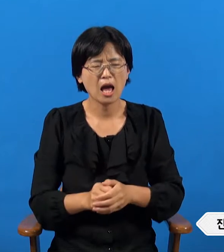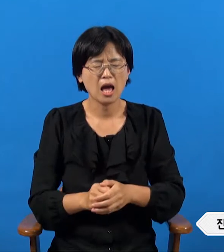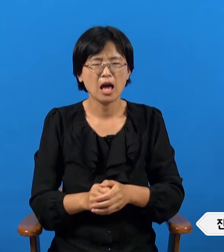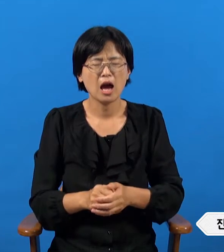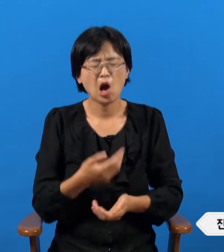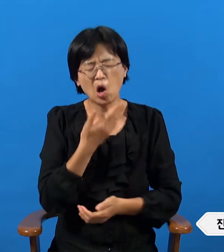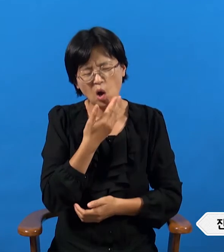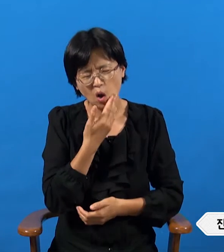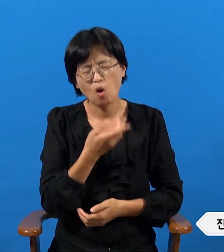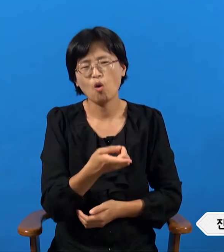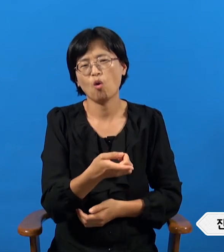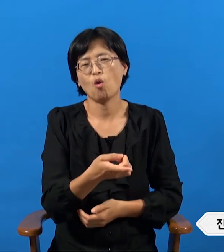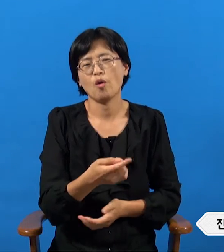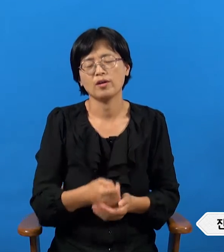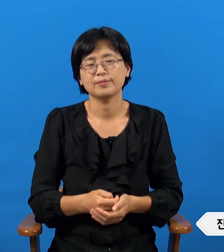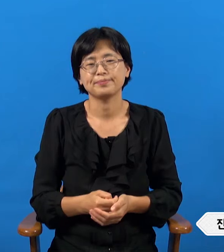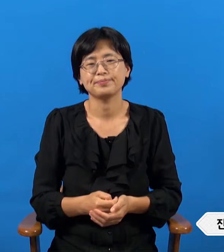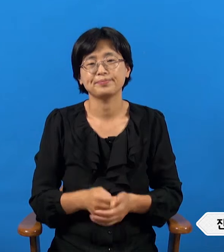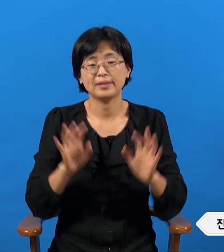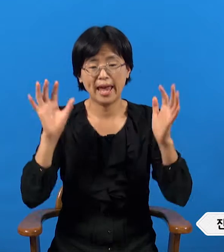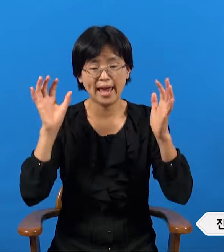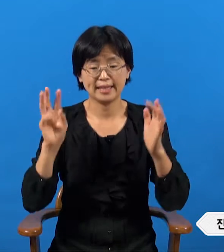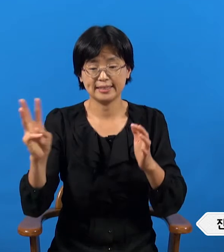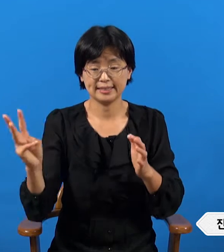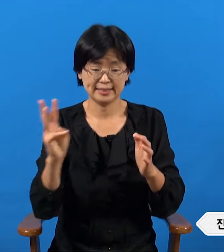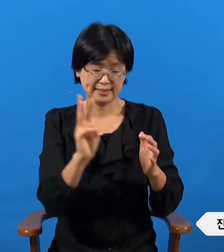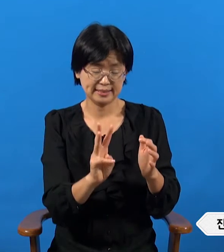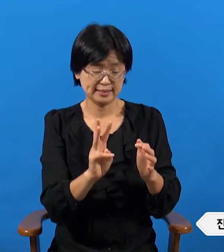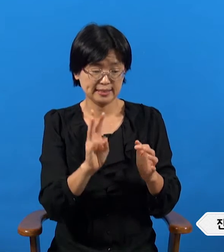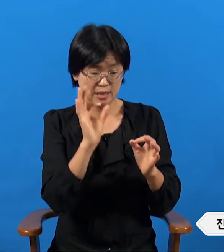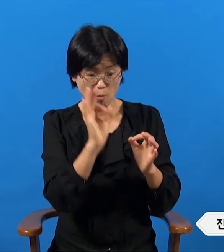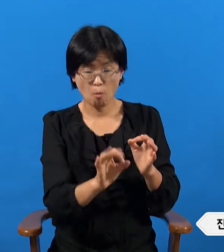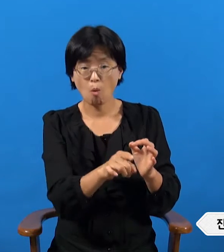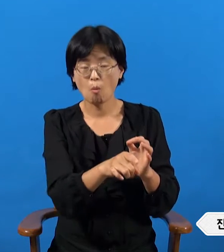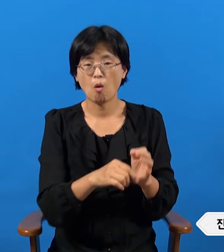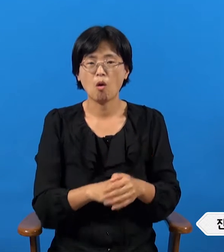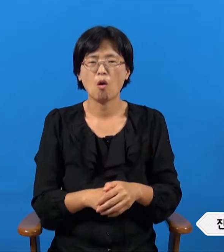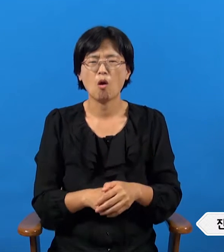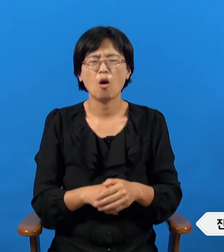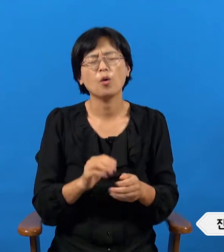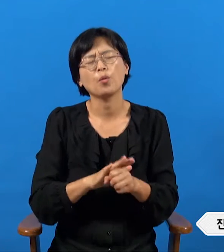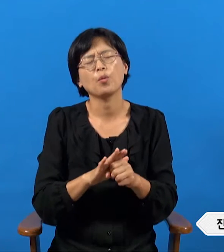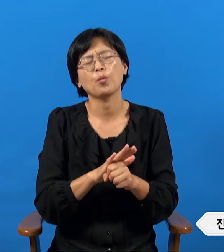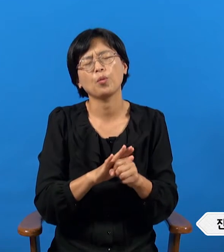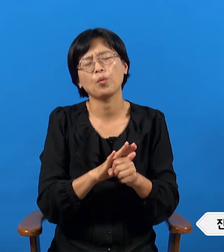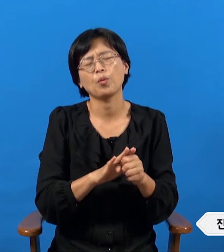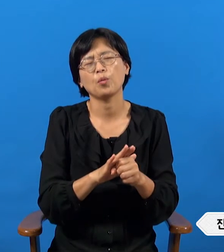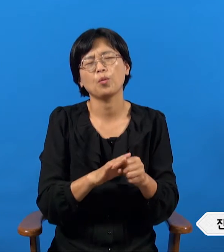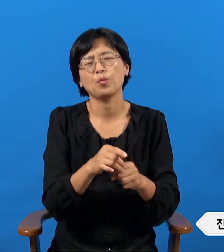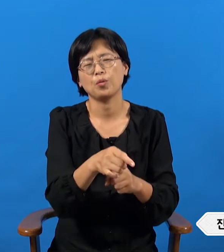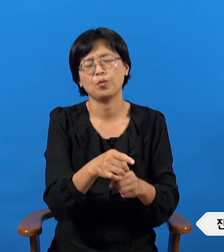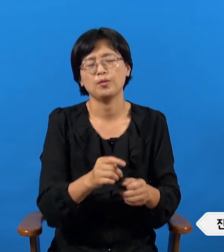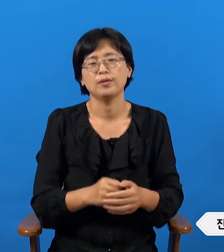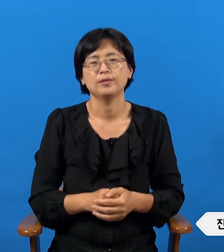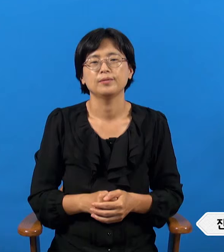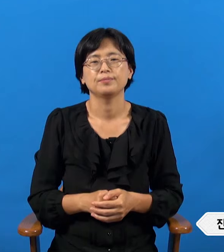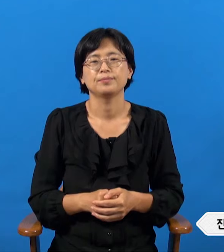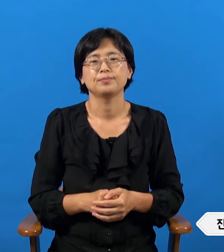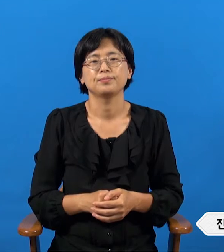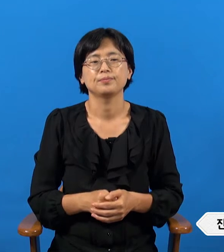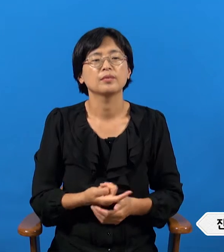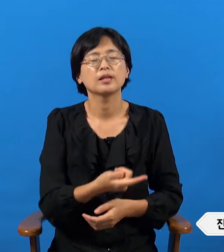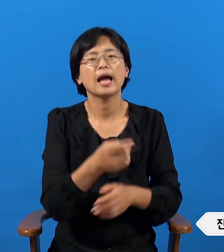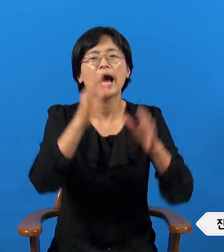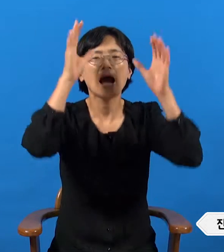있는데 얼마나 귀여운지 모릅니다. 저희 아이들 셋이 그 강아지를 보고 그만 사랑에 빠지고